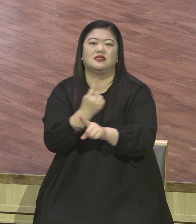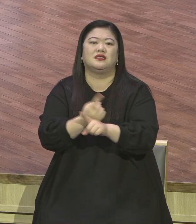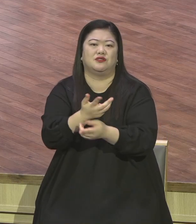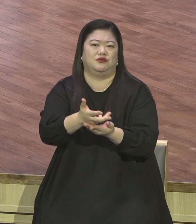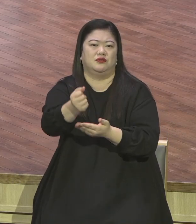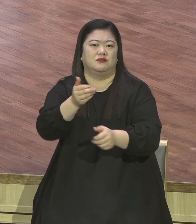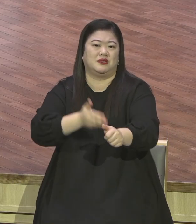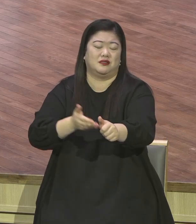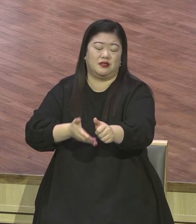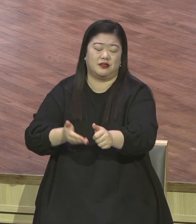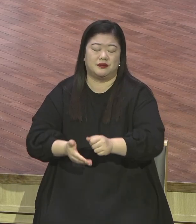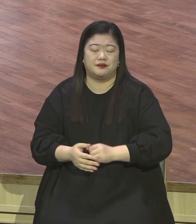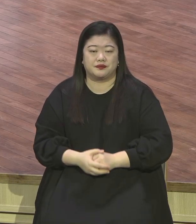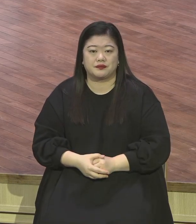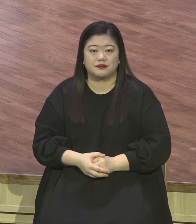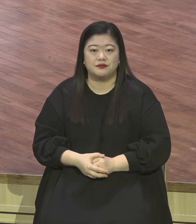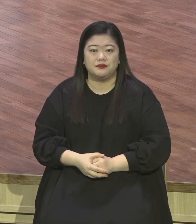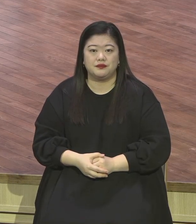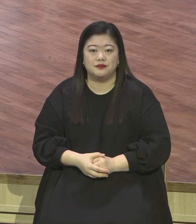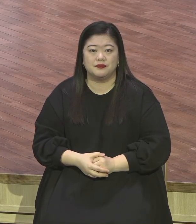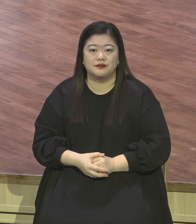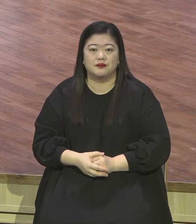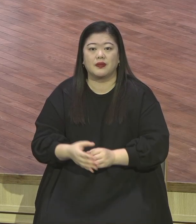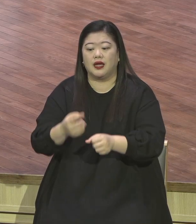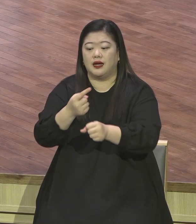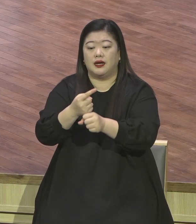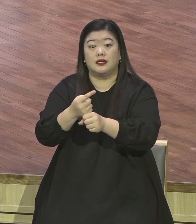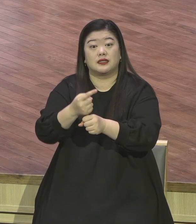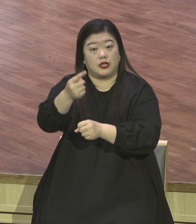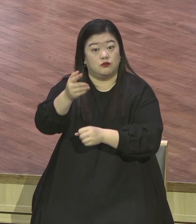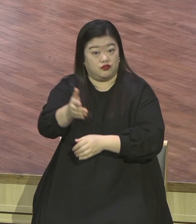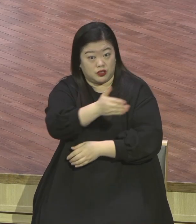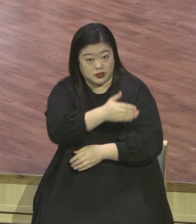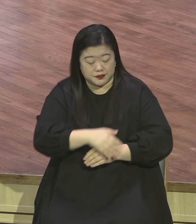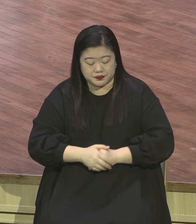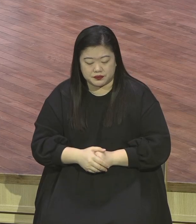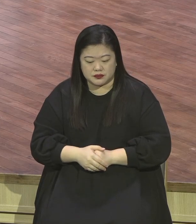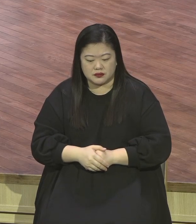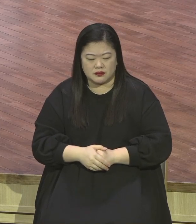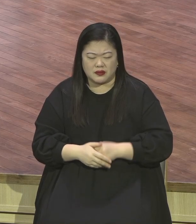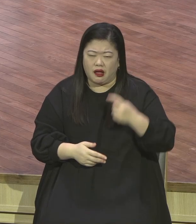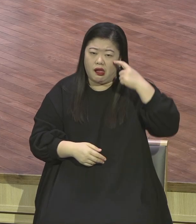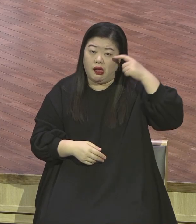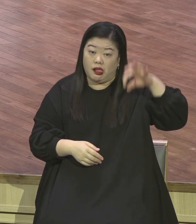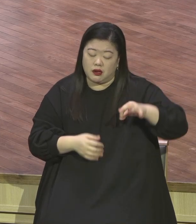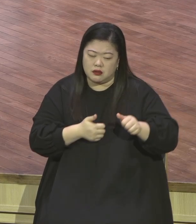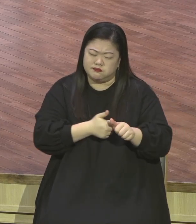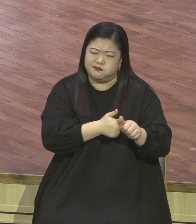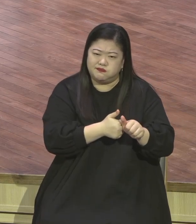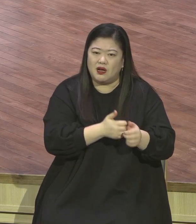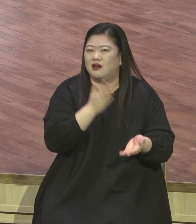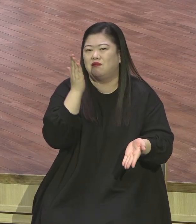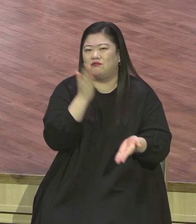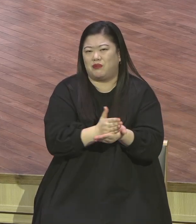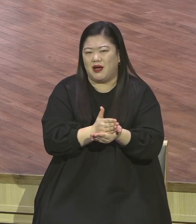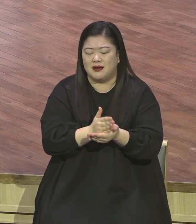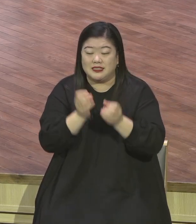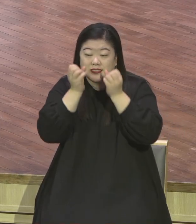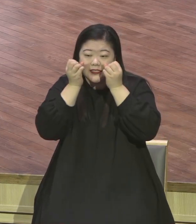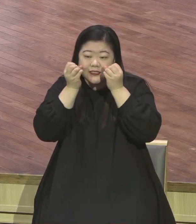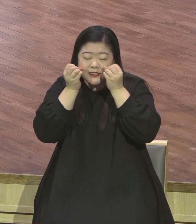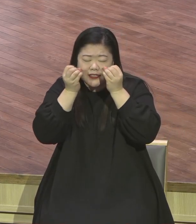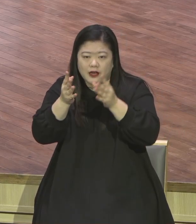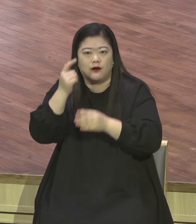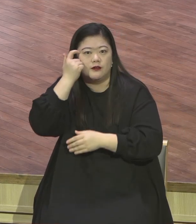그래서 2021년도 새해는요 서울에서 완전히 벗어나서 새롭게 영격 도약이